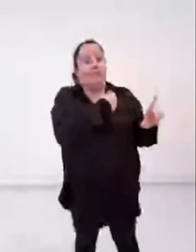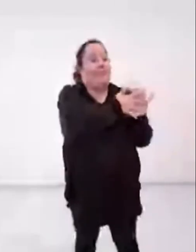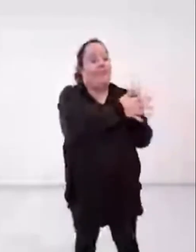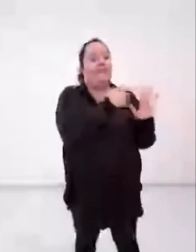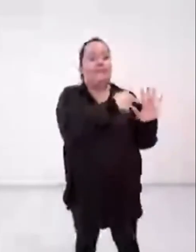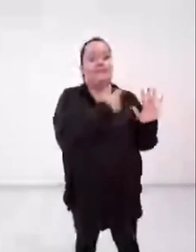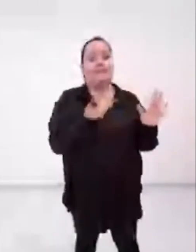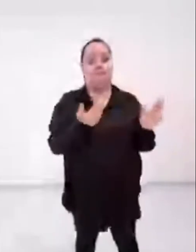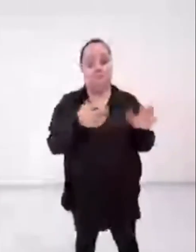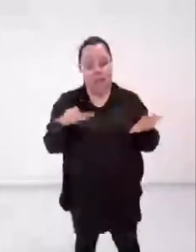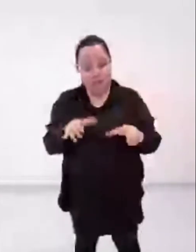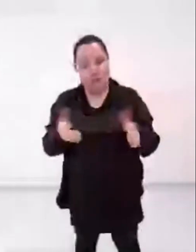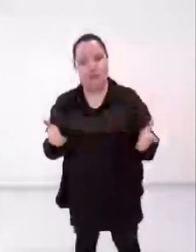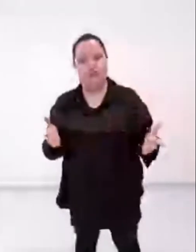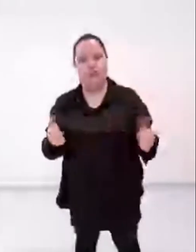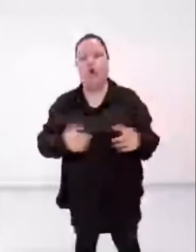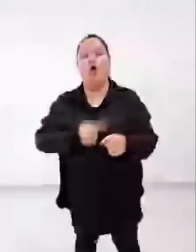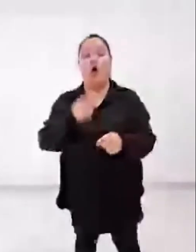cumplir